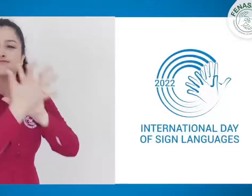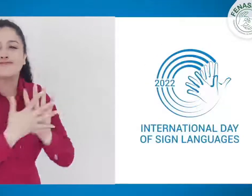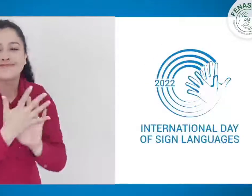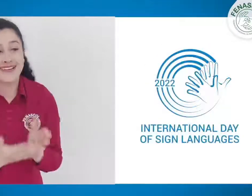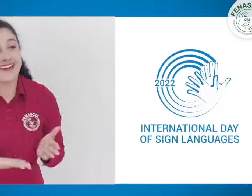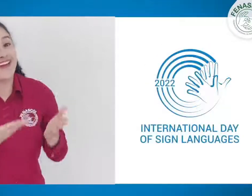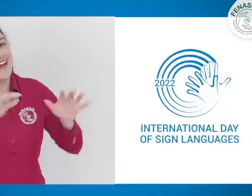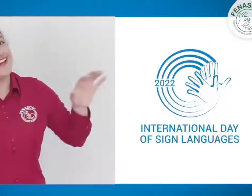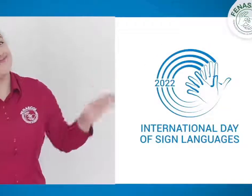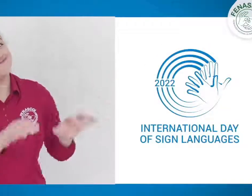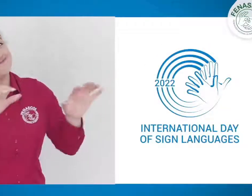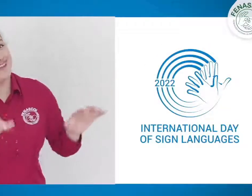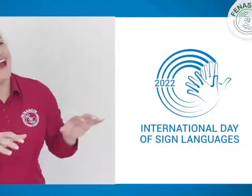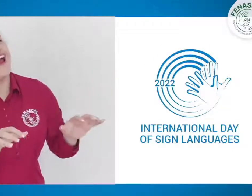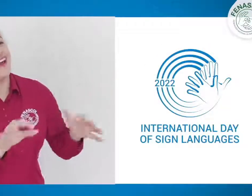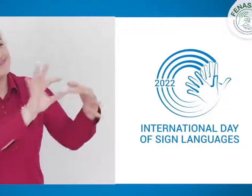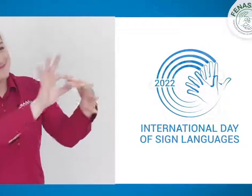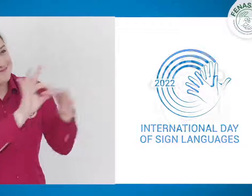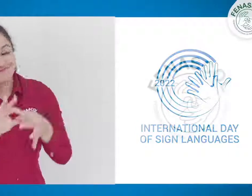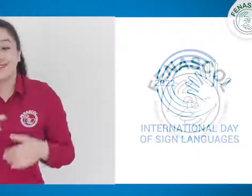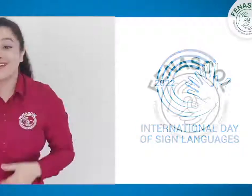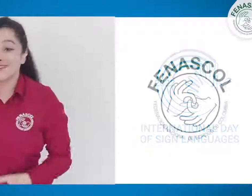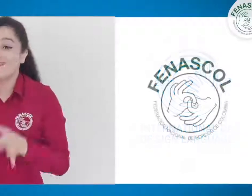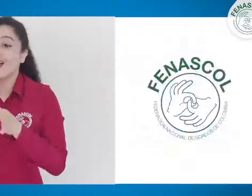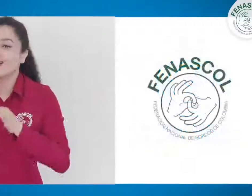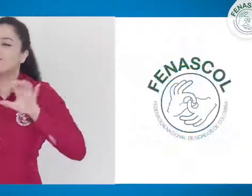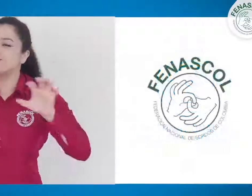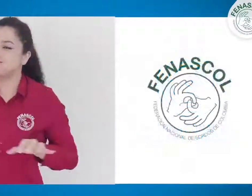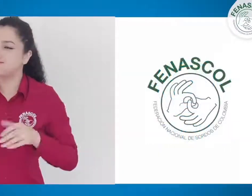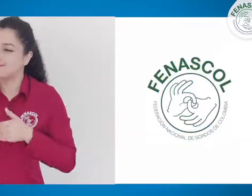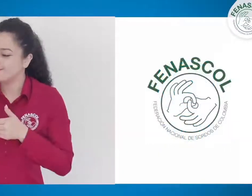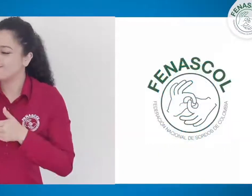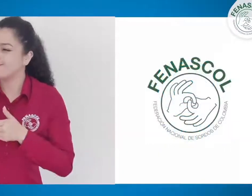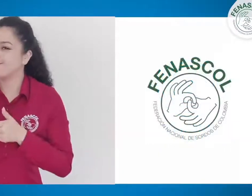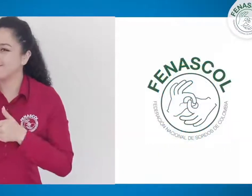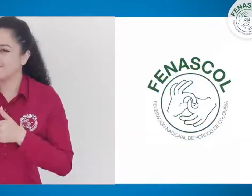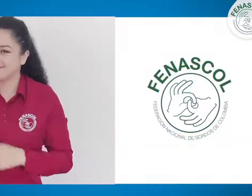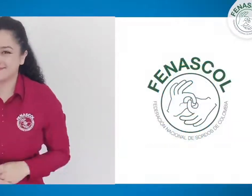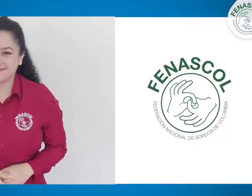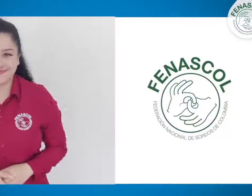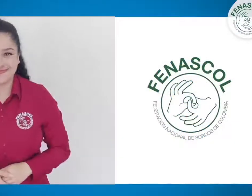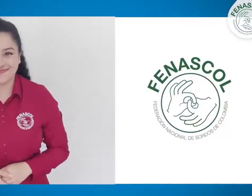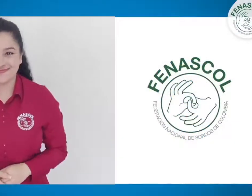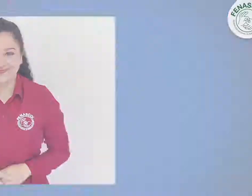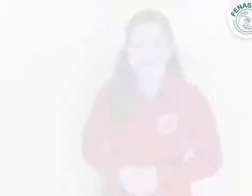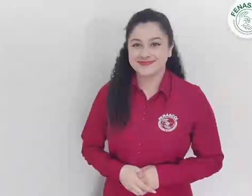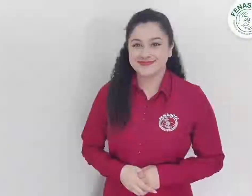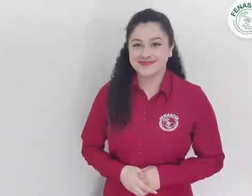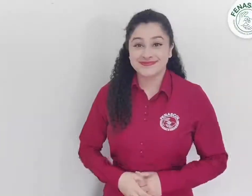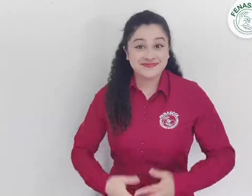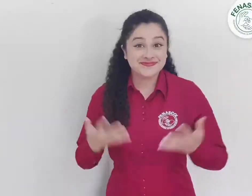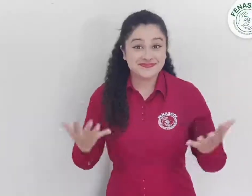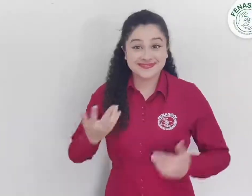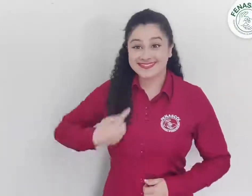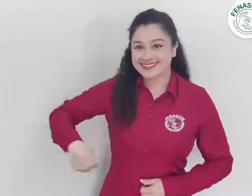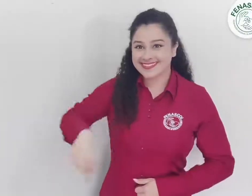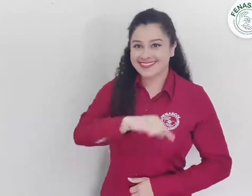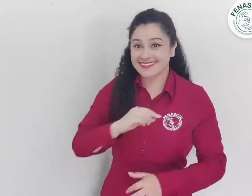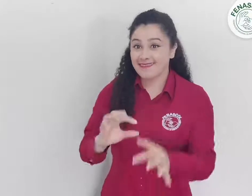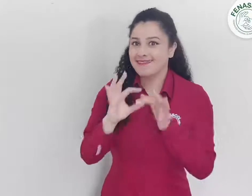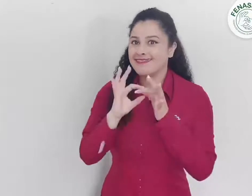internacional de las lenguas de señas es por eso que frenas col se articula con sus actividades de la siguiente manera